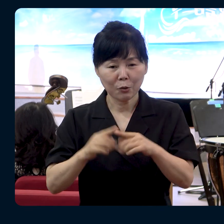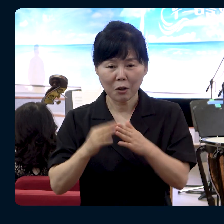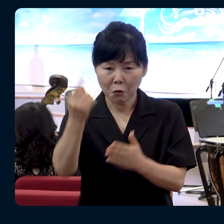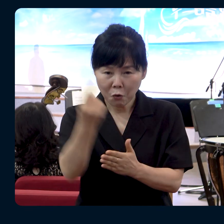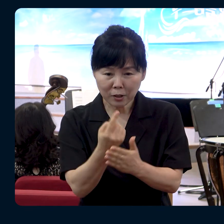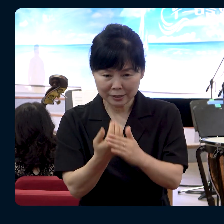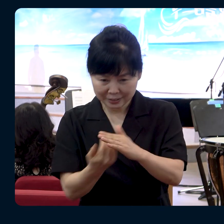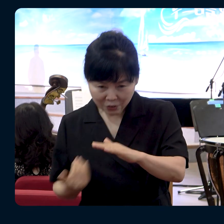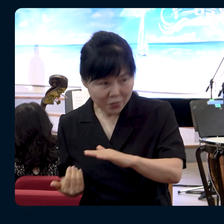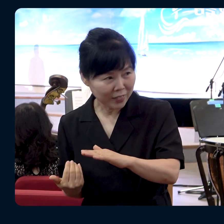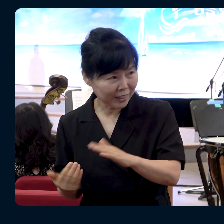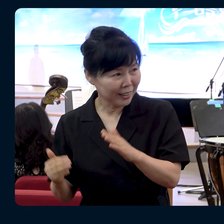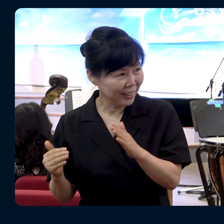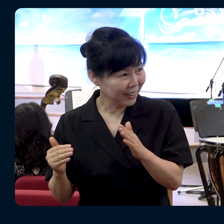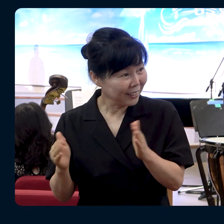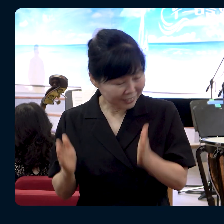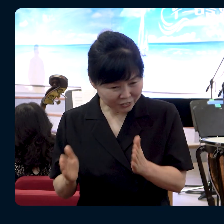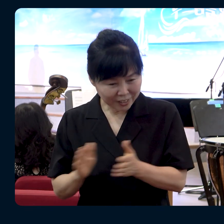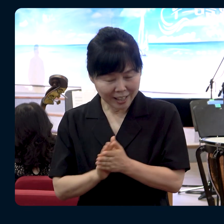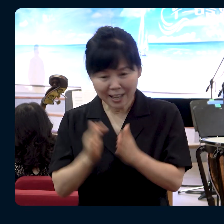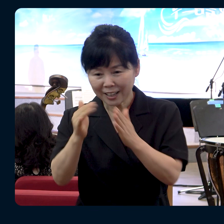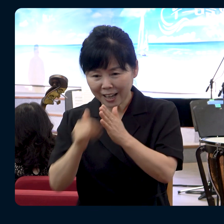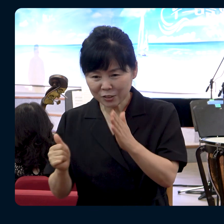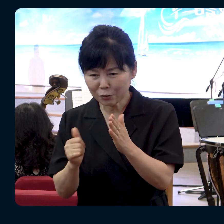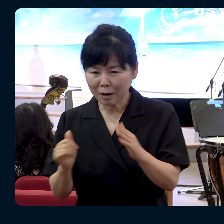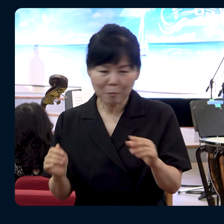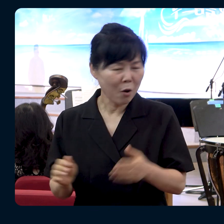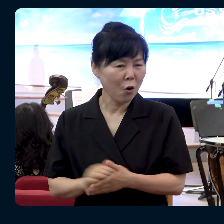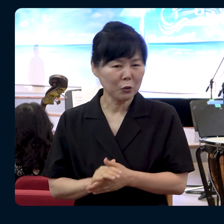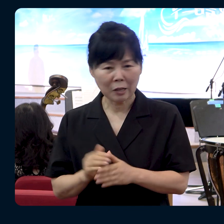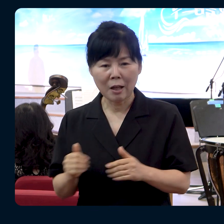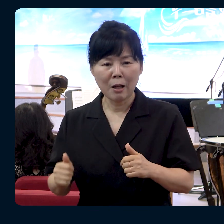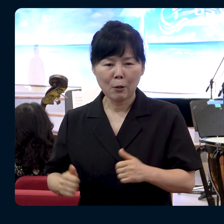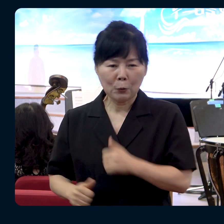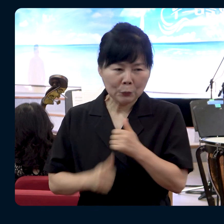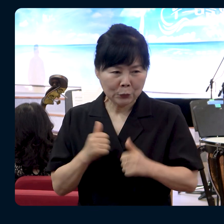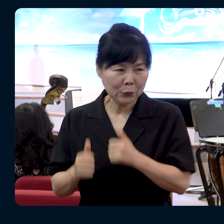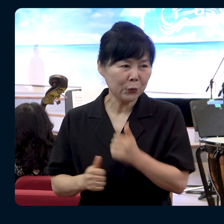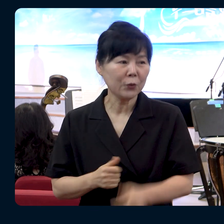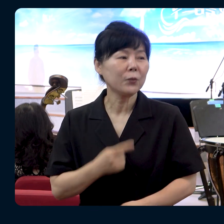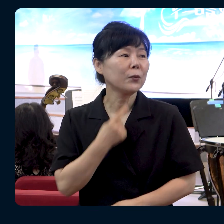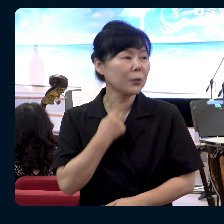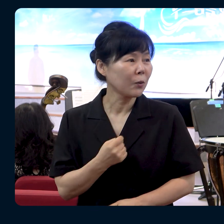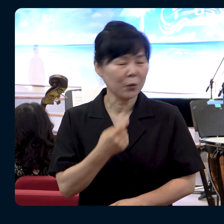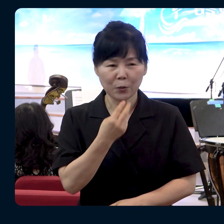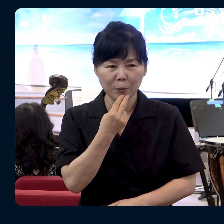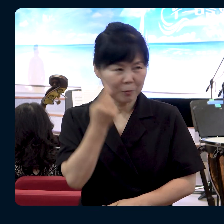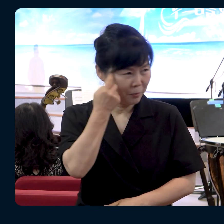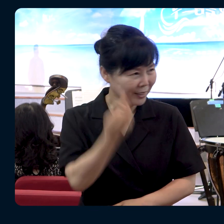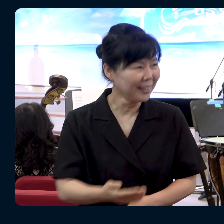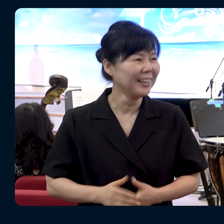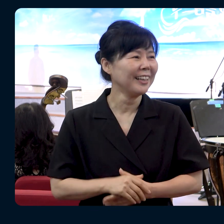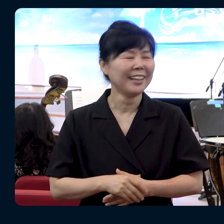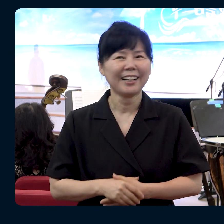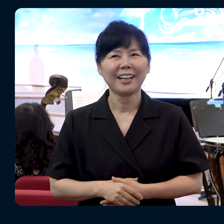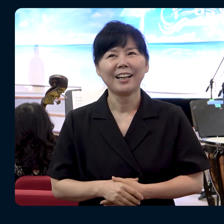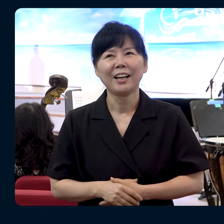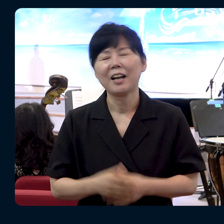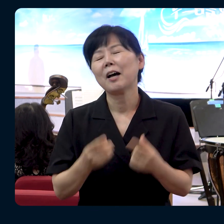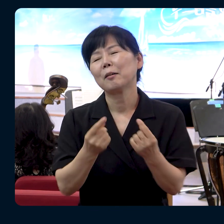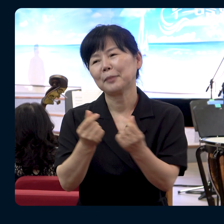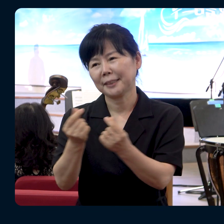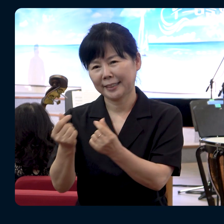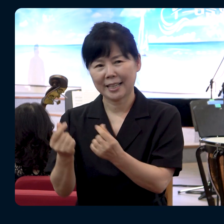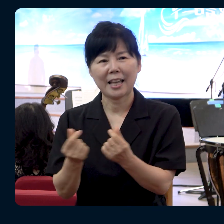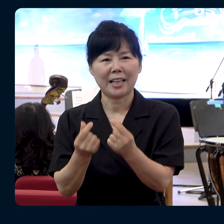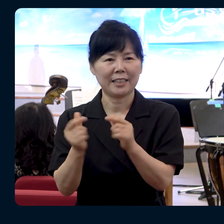늦게 온다고 분노 일으키진 않으셨습니까? 아마 제가 이런 질문을 1, 2, 3부 다 했는데 비슷한 반응이 이렇게